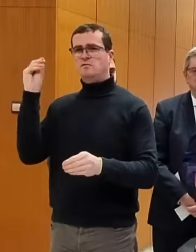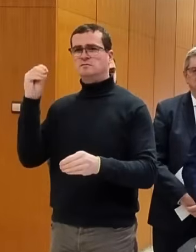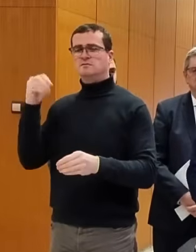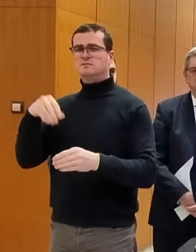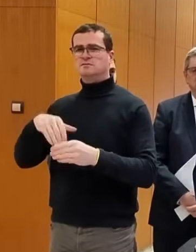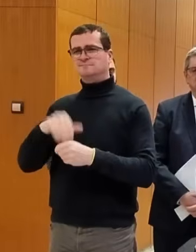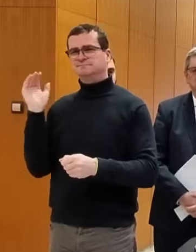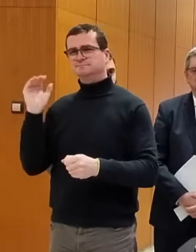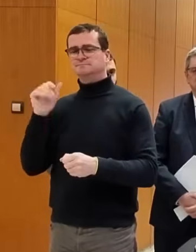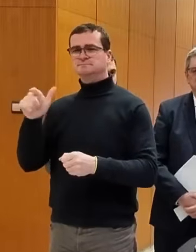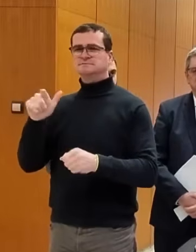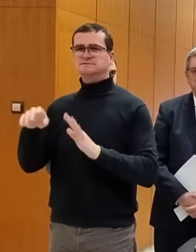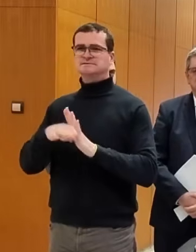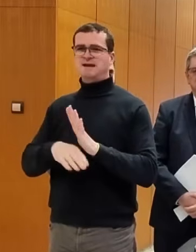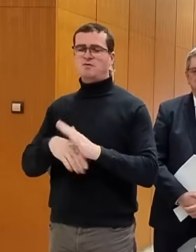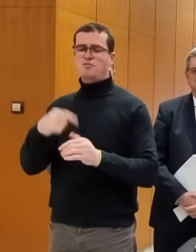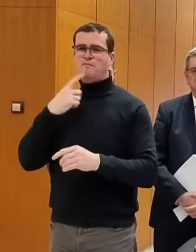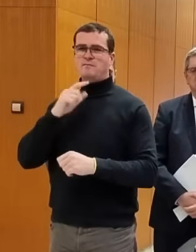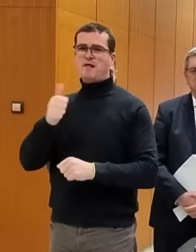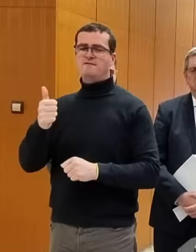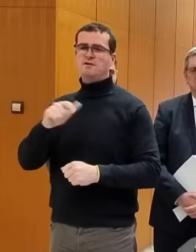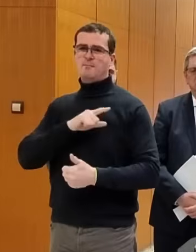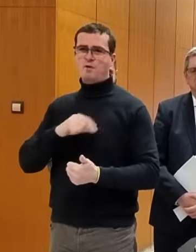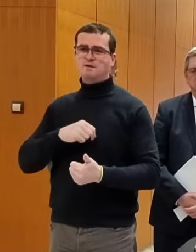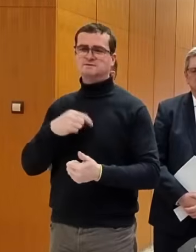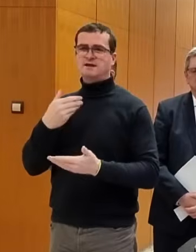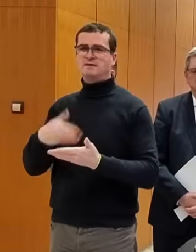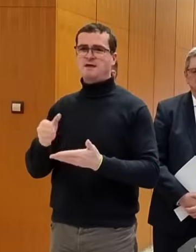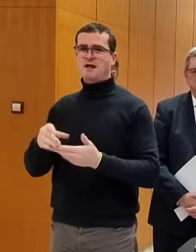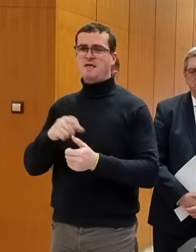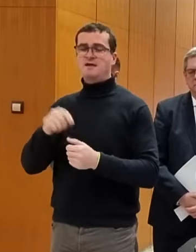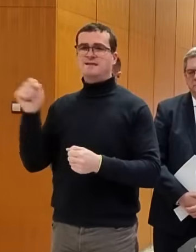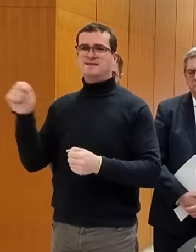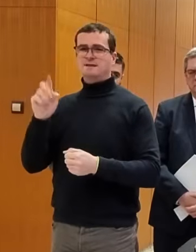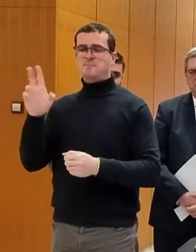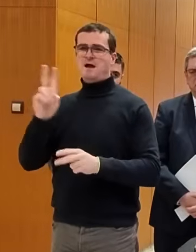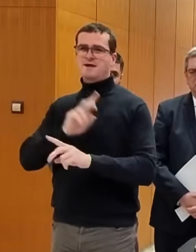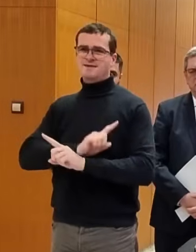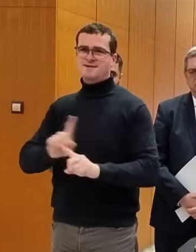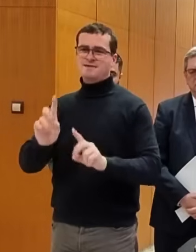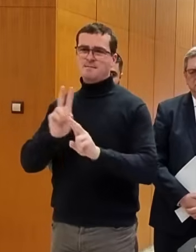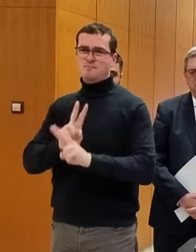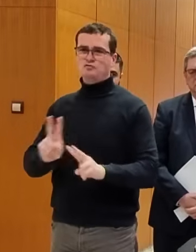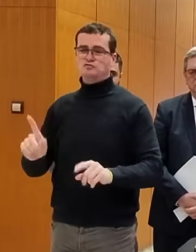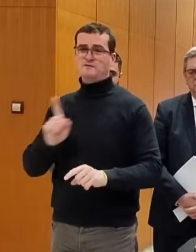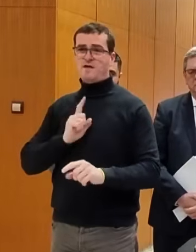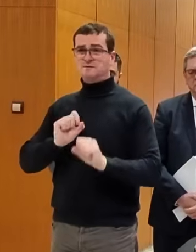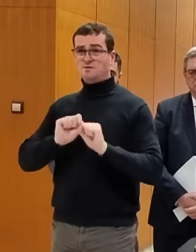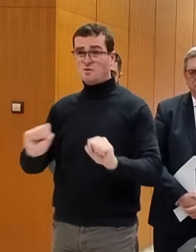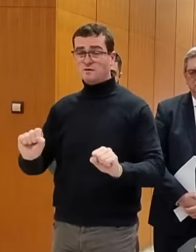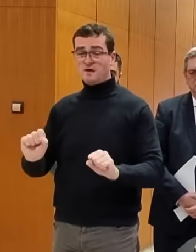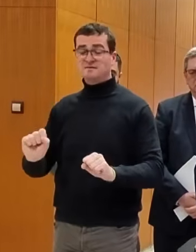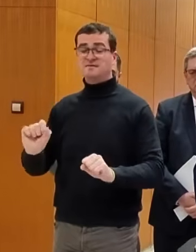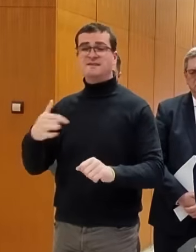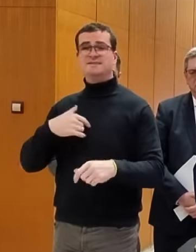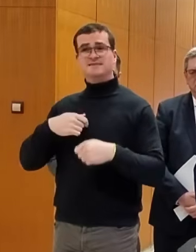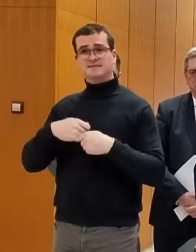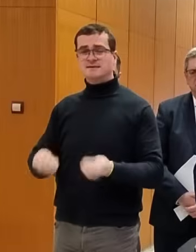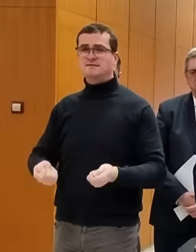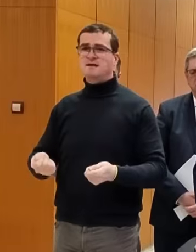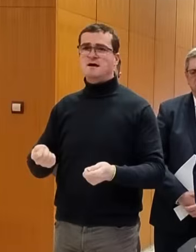prostredia tohto zákona, hovorím predovšetkým o policajtoch a ďalších, lebo tí majú iné možnosti vlastnej ochrany. Ale nie je